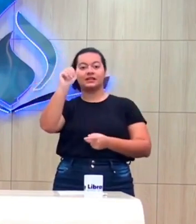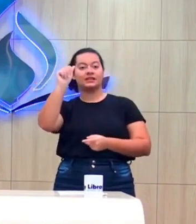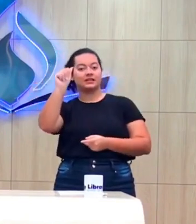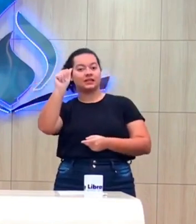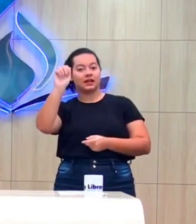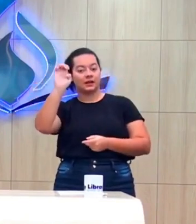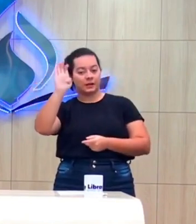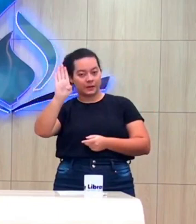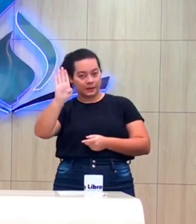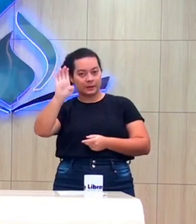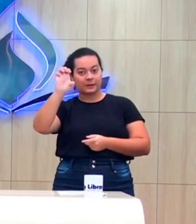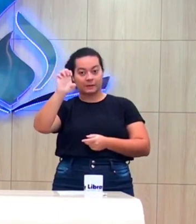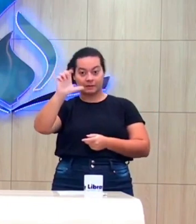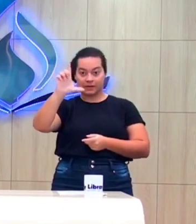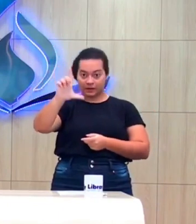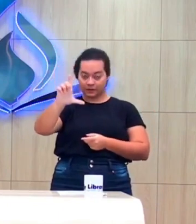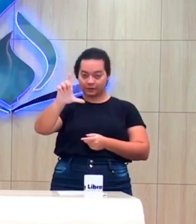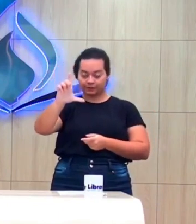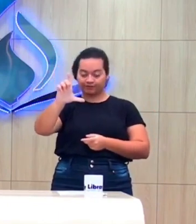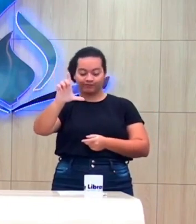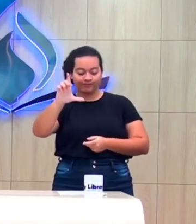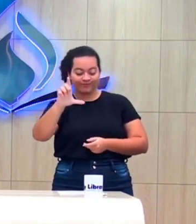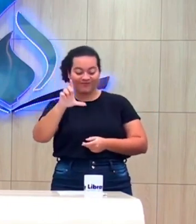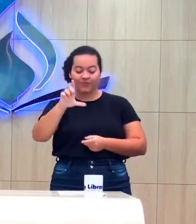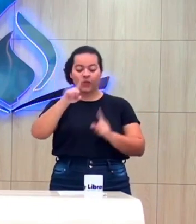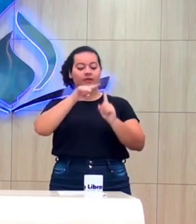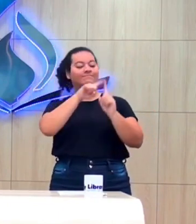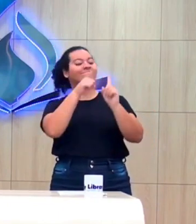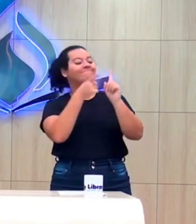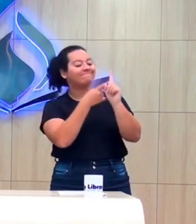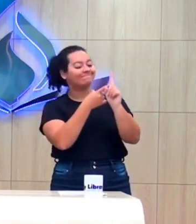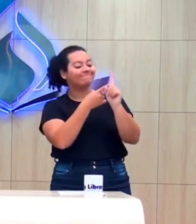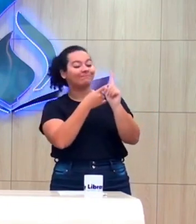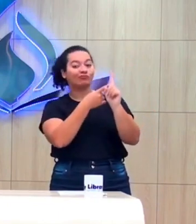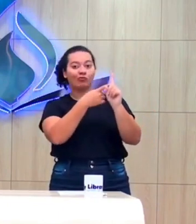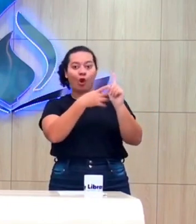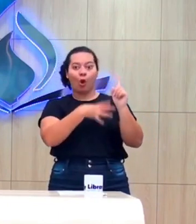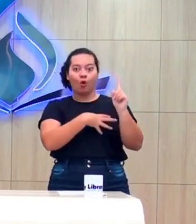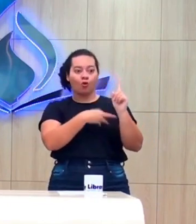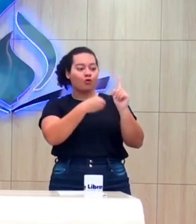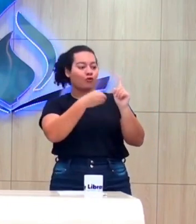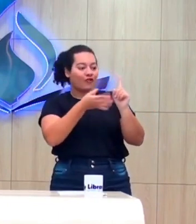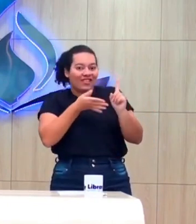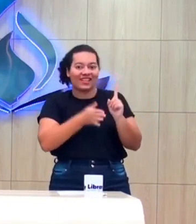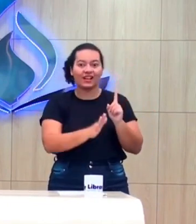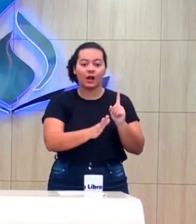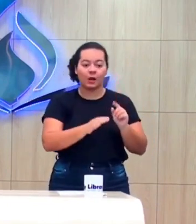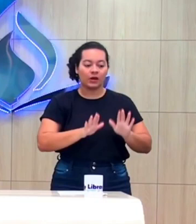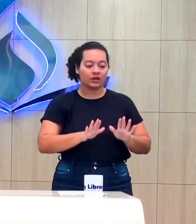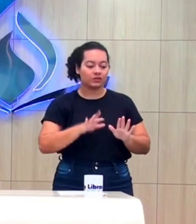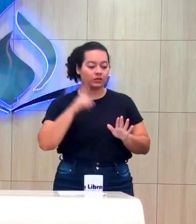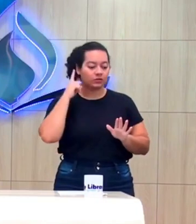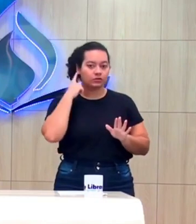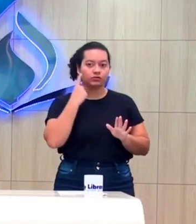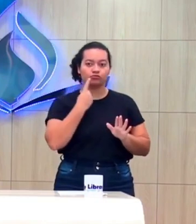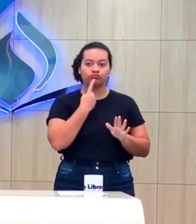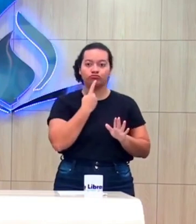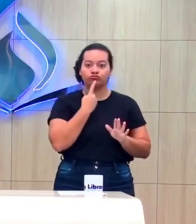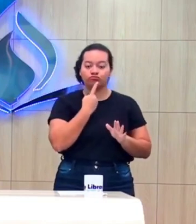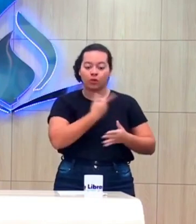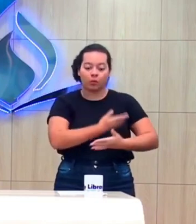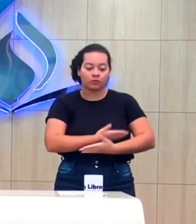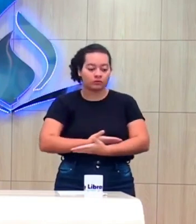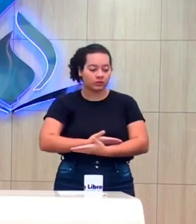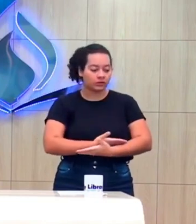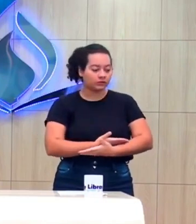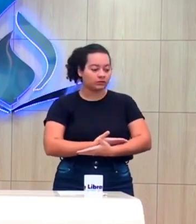esse filho era surdo. Aí Dom Pedro II, ele resolveu viajar.